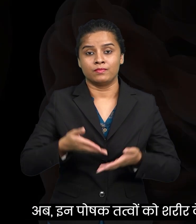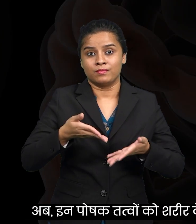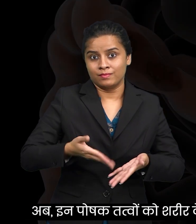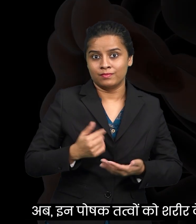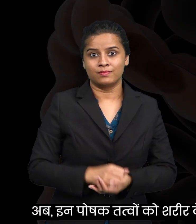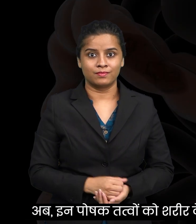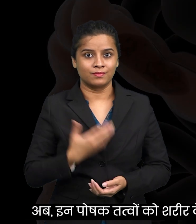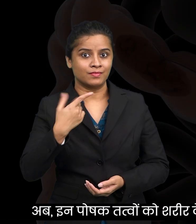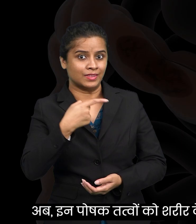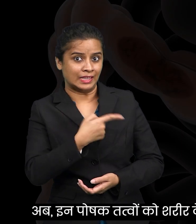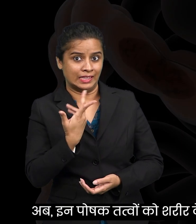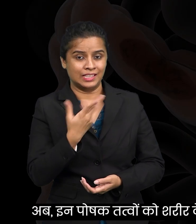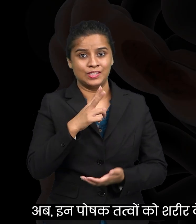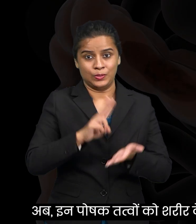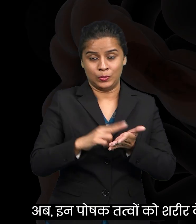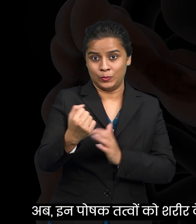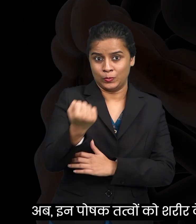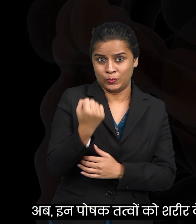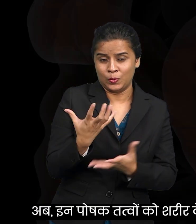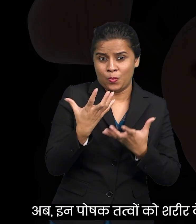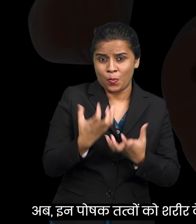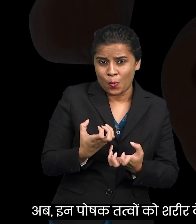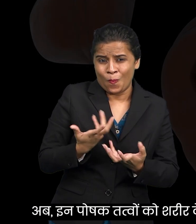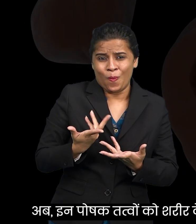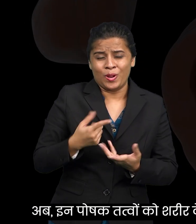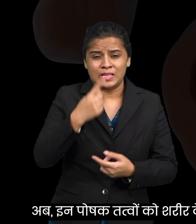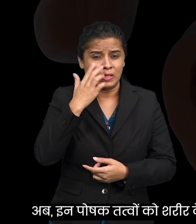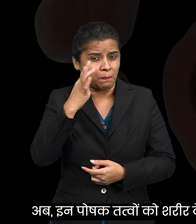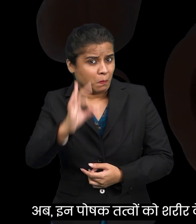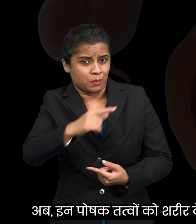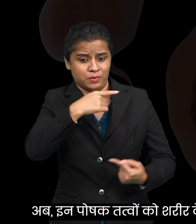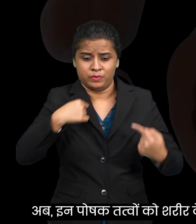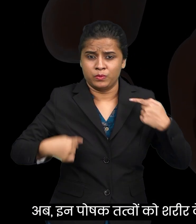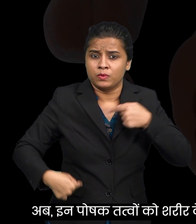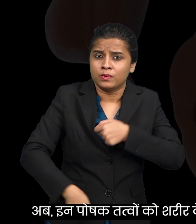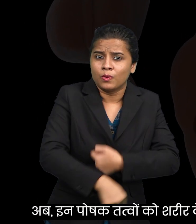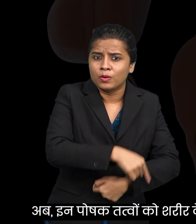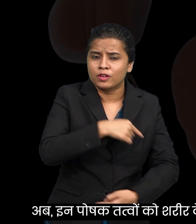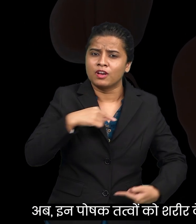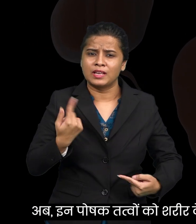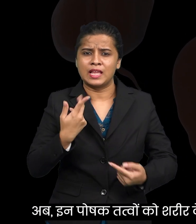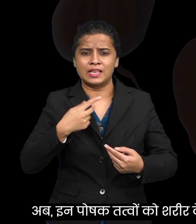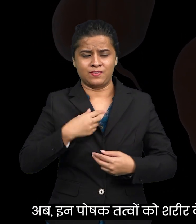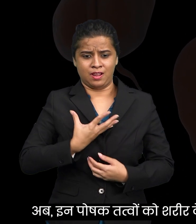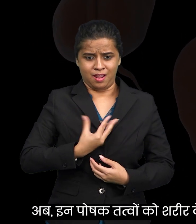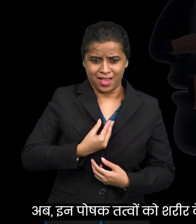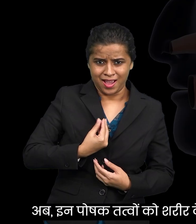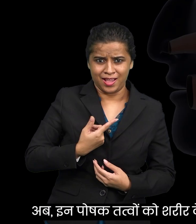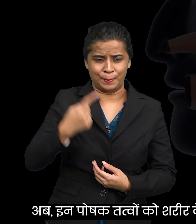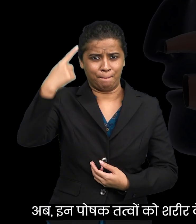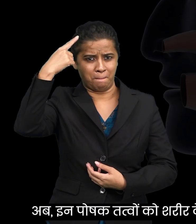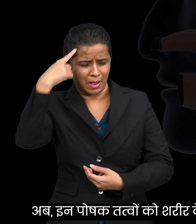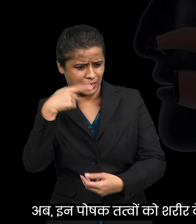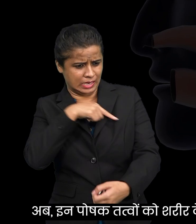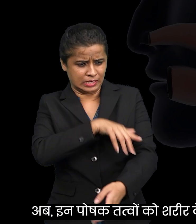अब इन पोषक तत्वों को शरीर के विभिन्न भागों में ले जाने की आवश्यकता है।